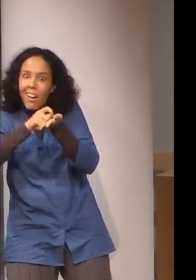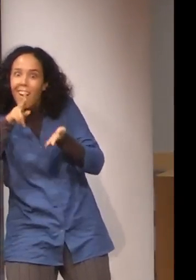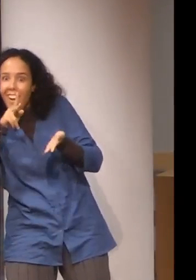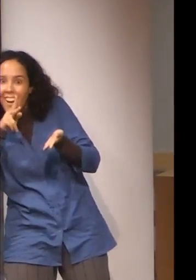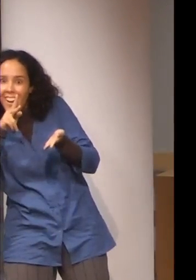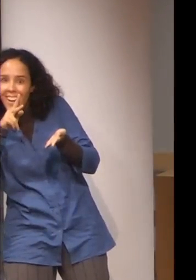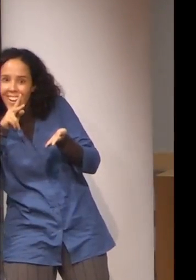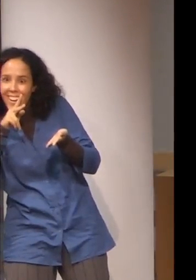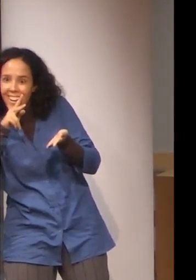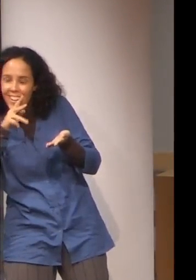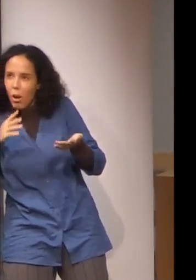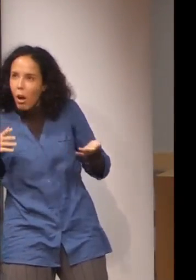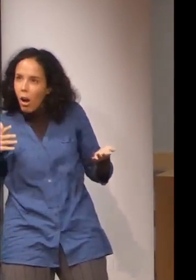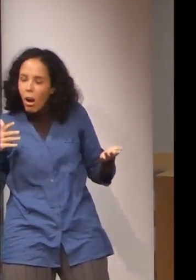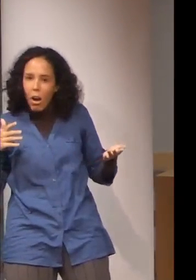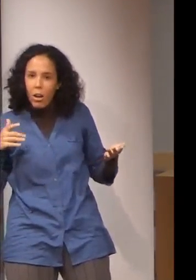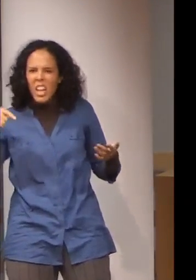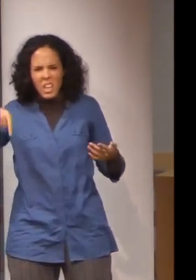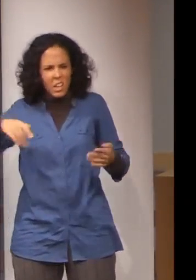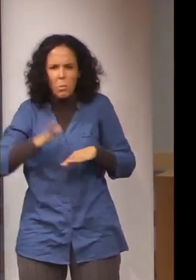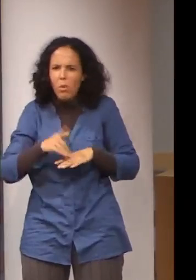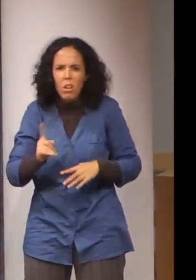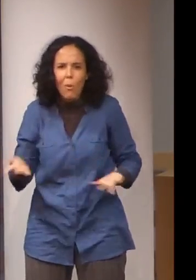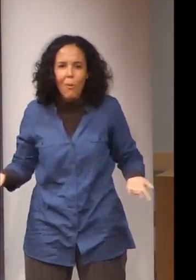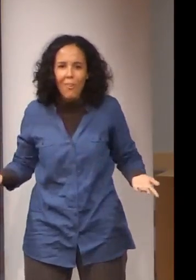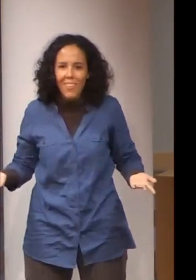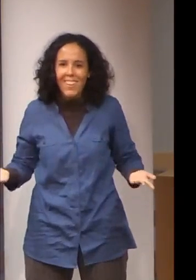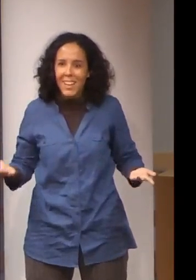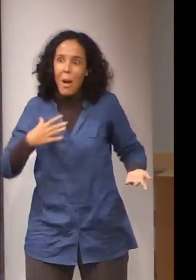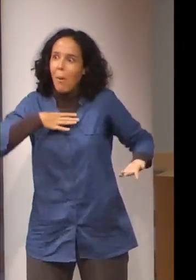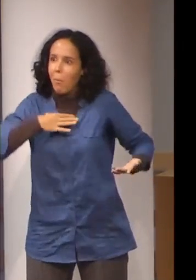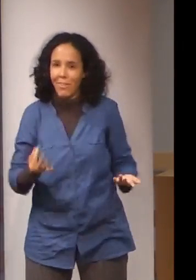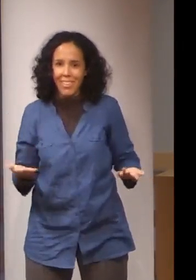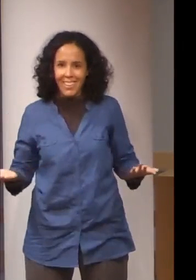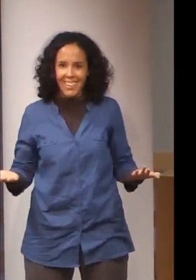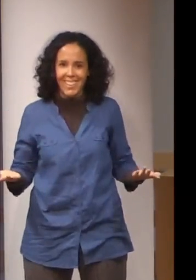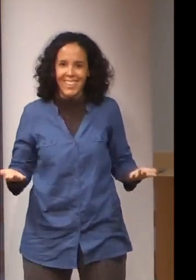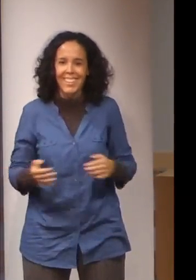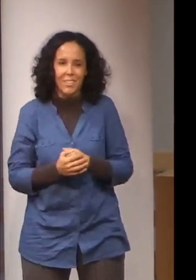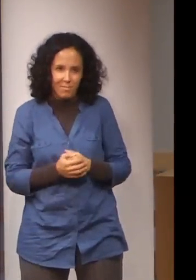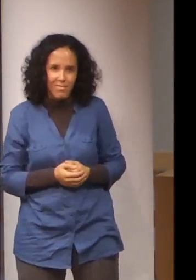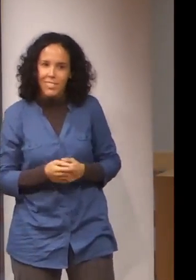él me está enseñando a mí una lengua oral, tanto oral como escrita.